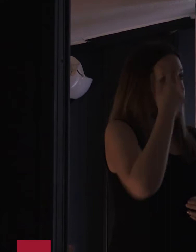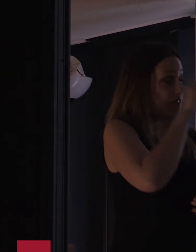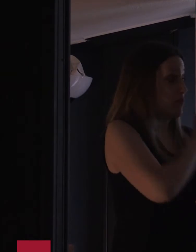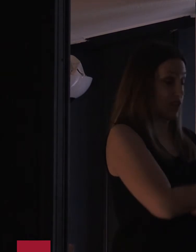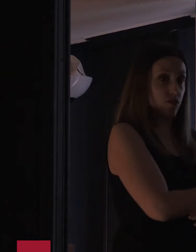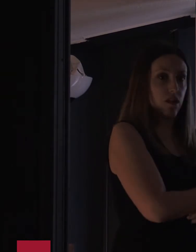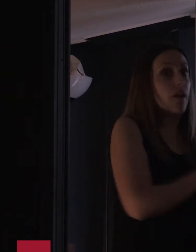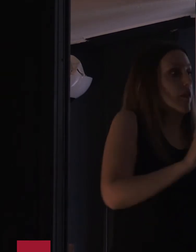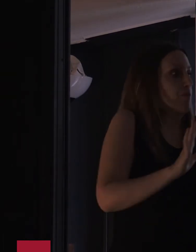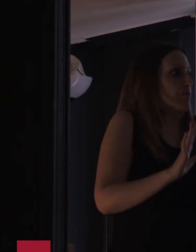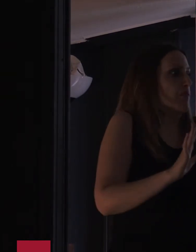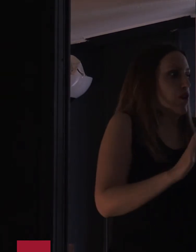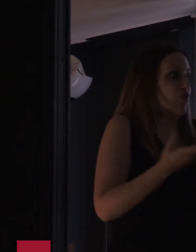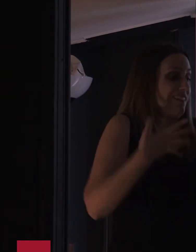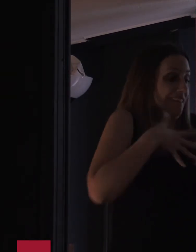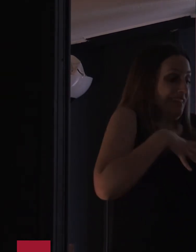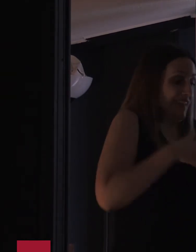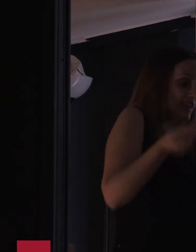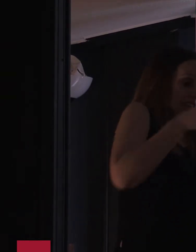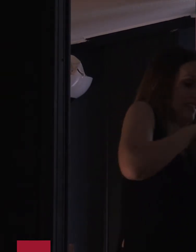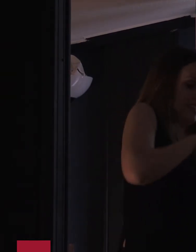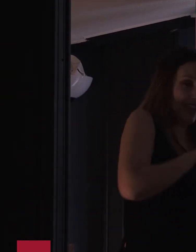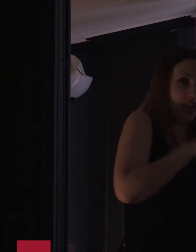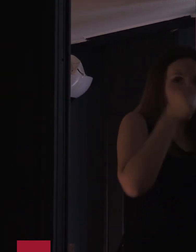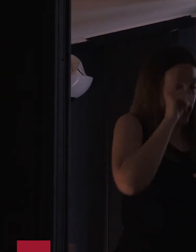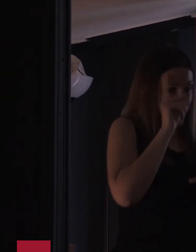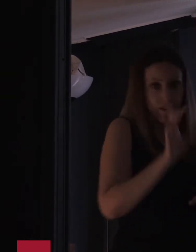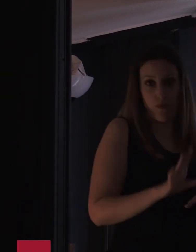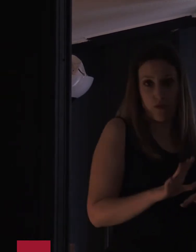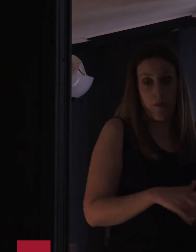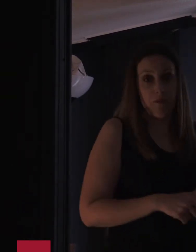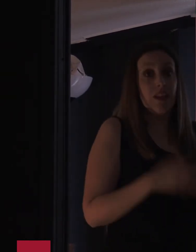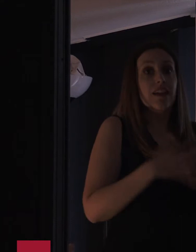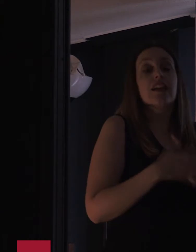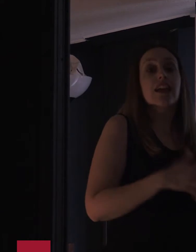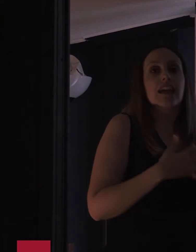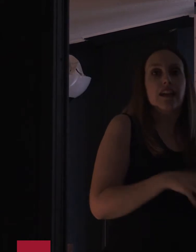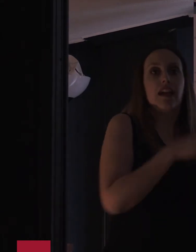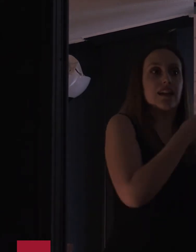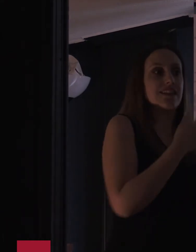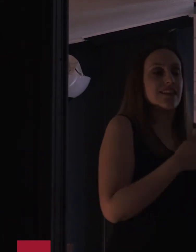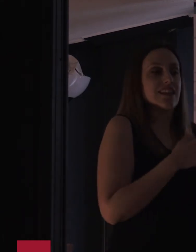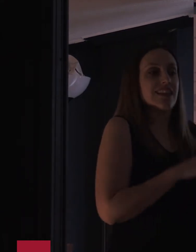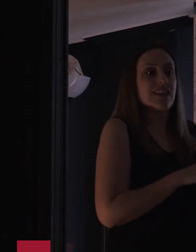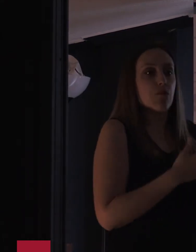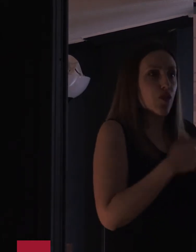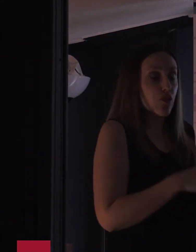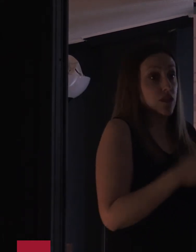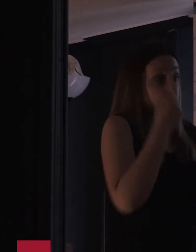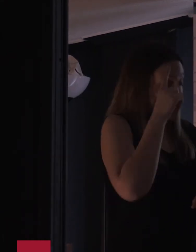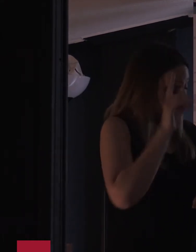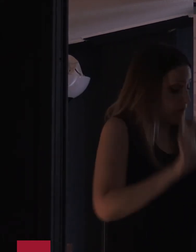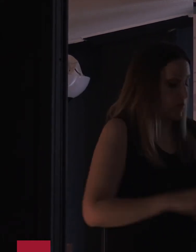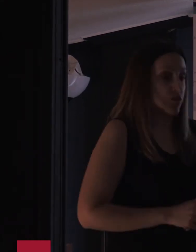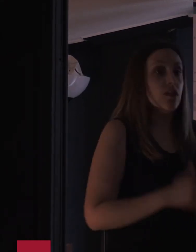esto, pero no sabemos integrar esto en un dispositivo, no sabemos generar ese tipo de cosas, proteger este tipo de historias. Habrá